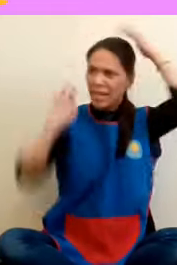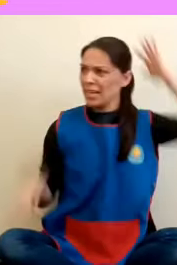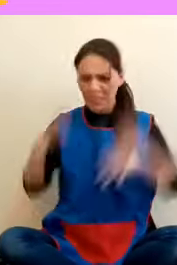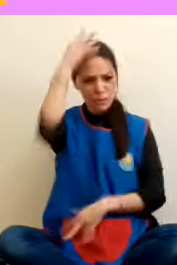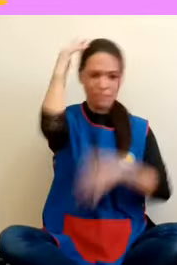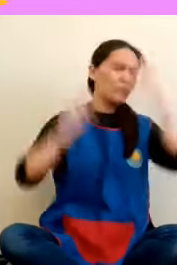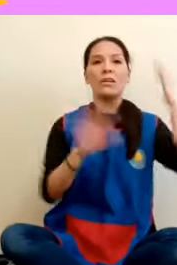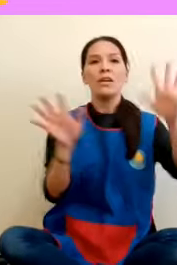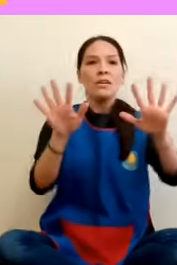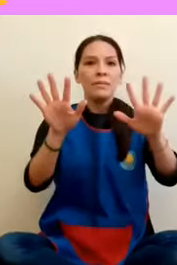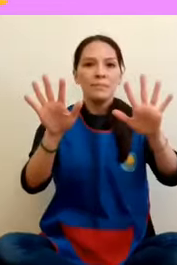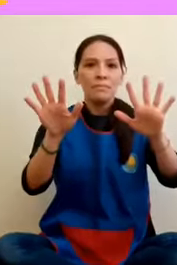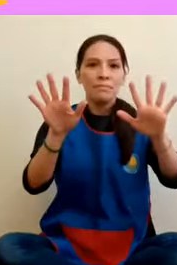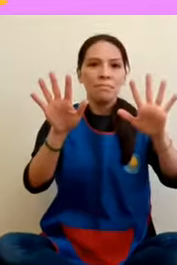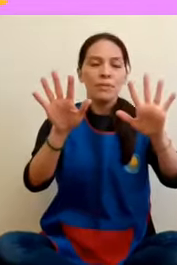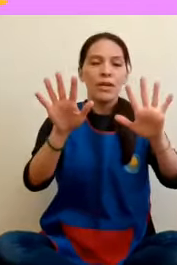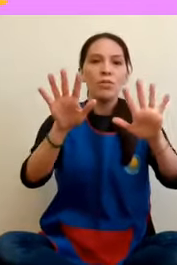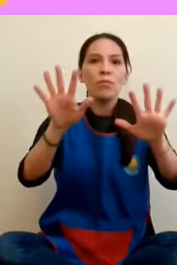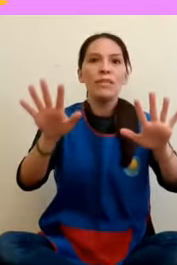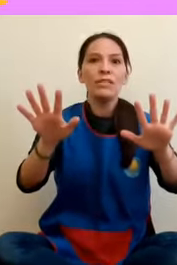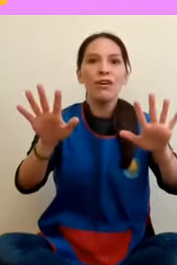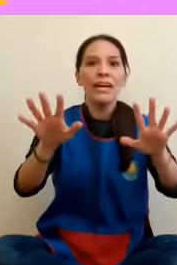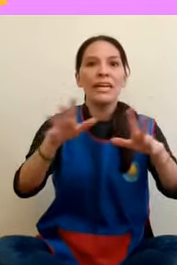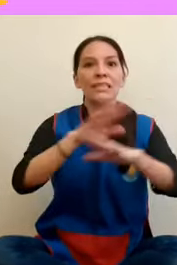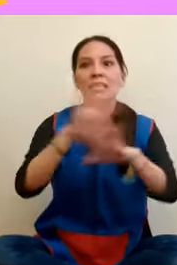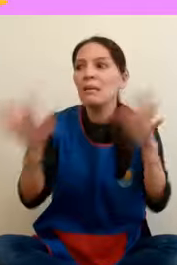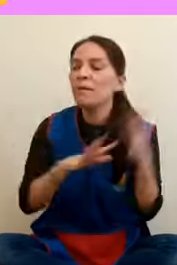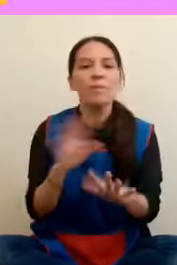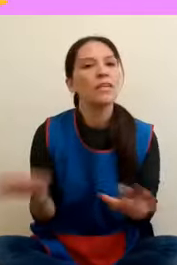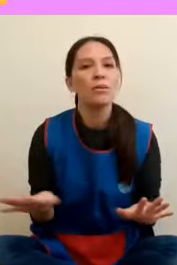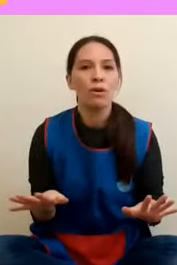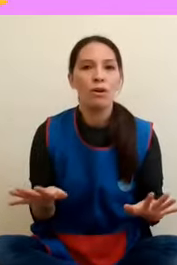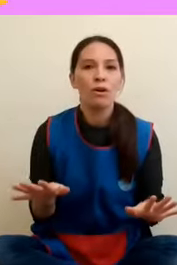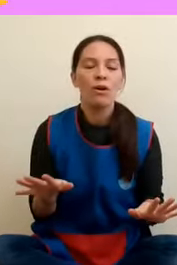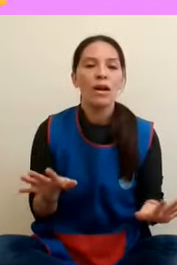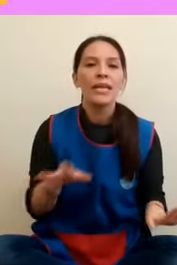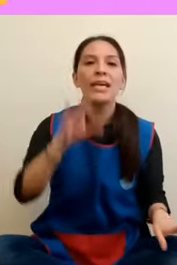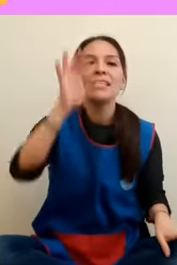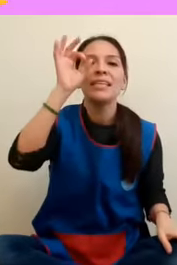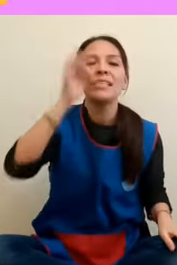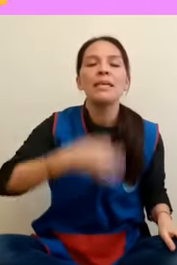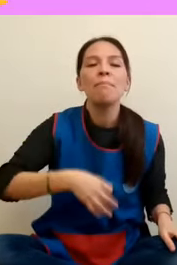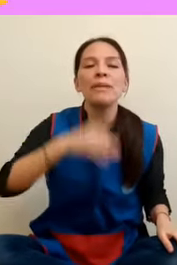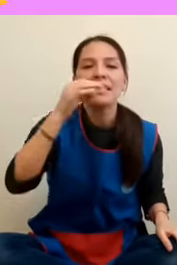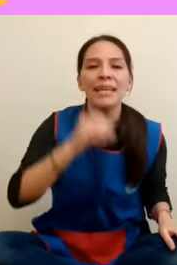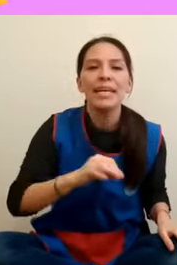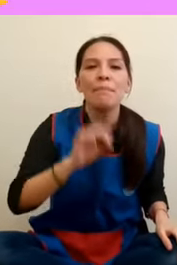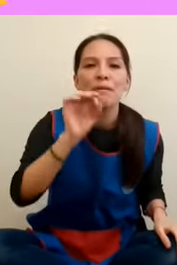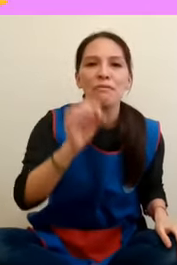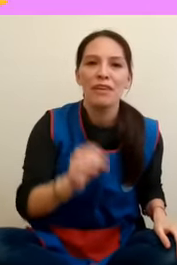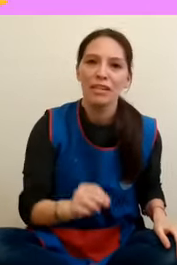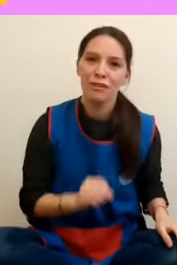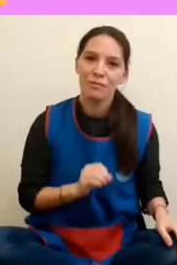leche. Pero hay un momento en que siempre me equivoco y a ella siempre le sale perfecto.